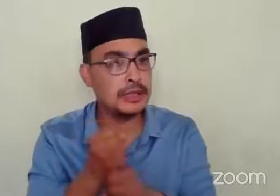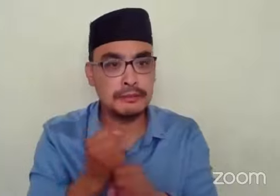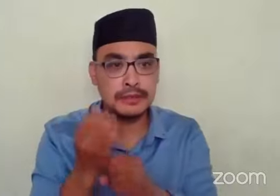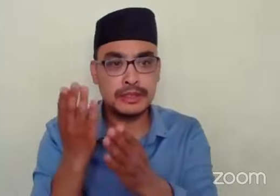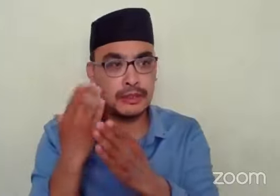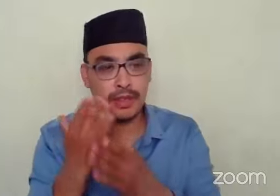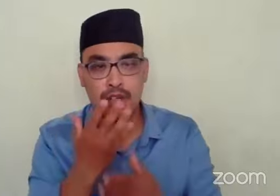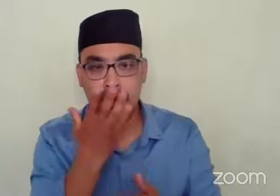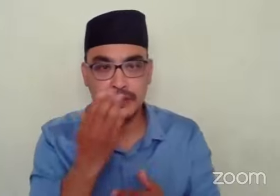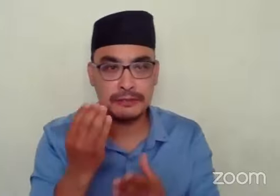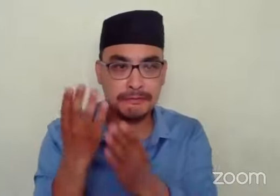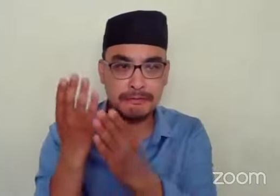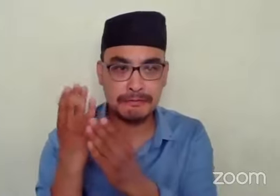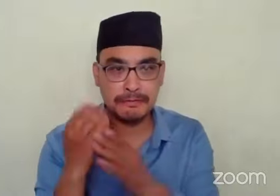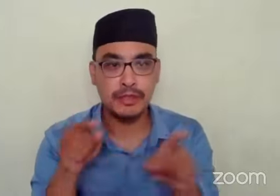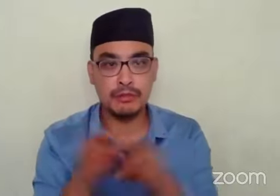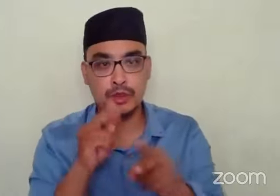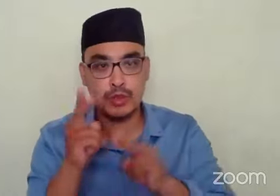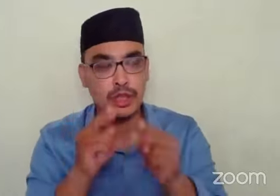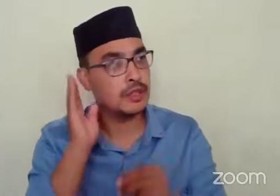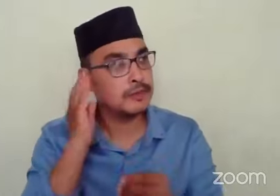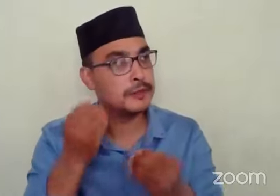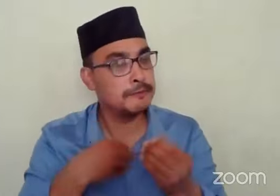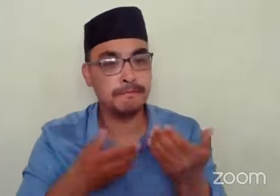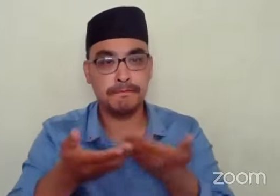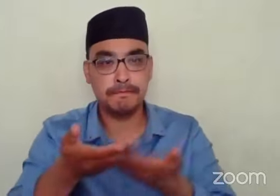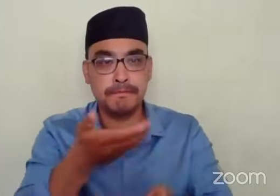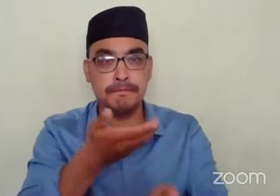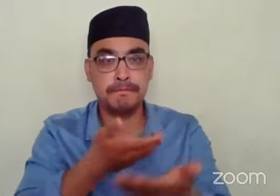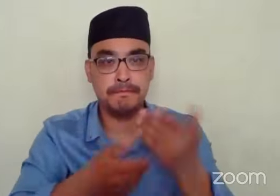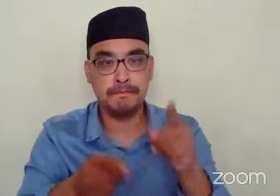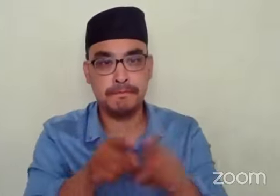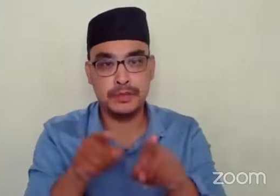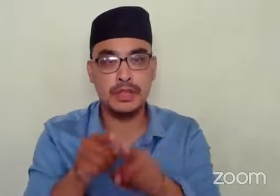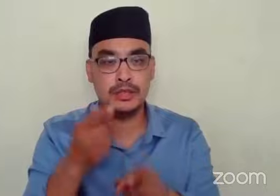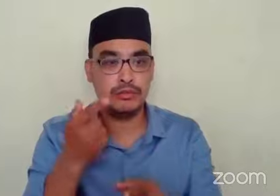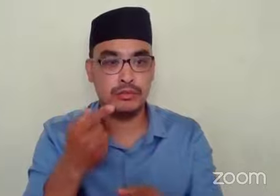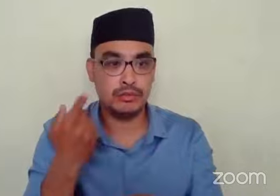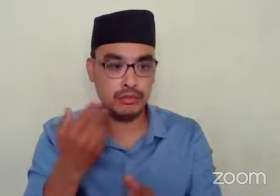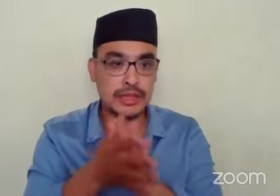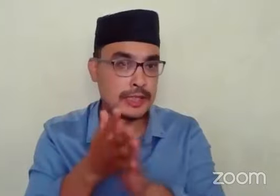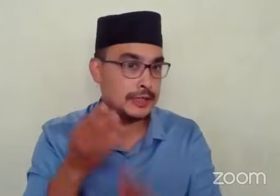भन्ने विषयमा केही कुरा हाइलाइट गरिदिन चाहिँ मैले निर्मला दिदीलाई अनुरोध गर्दछु.